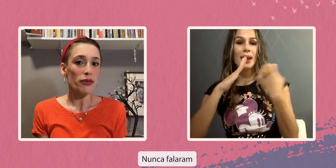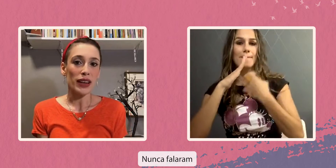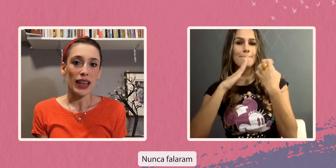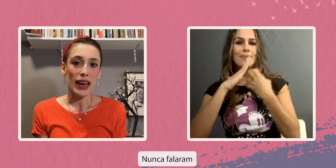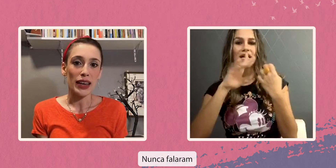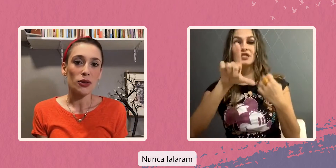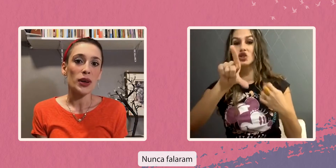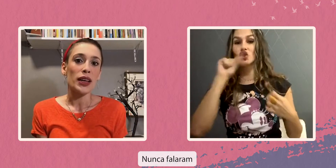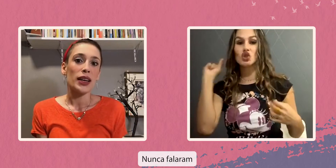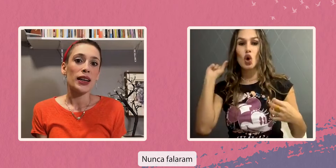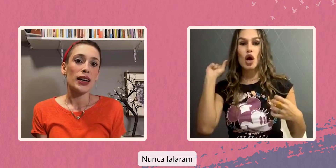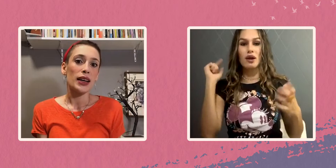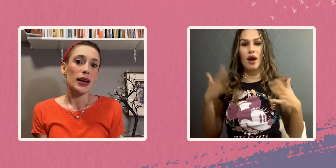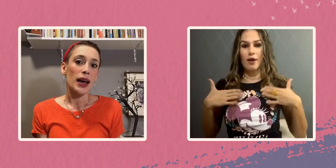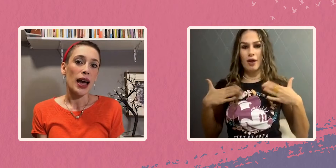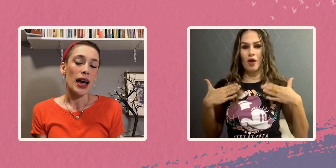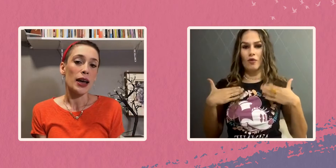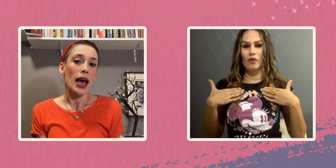Nunca falaram.